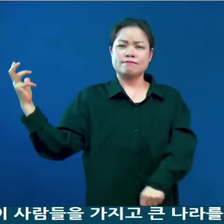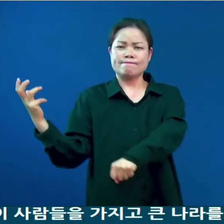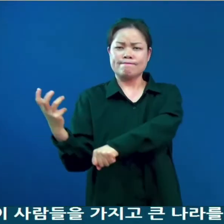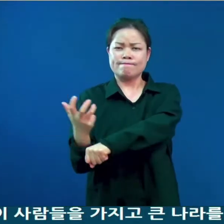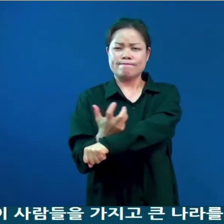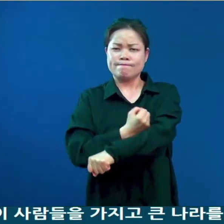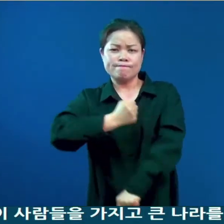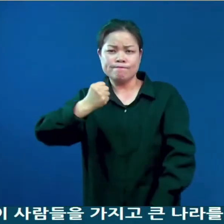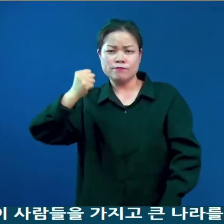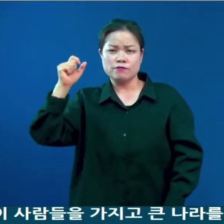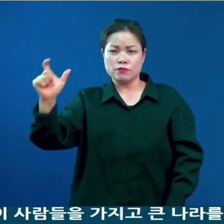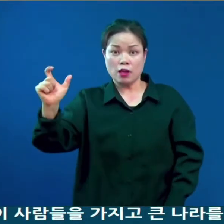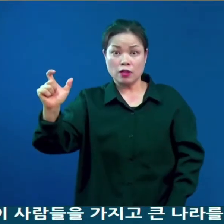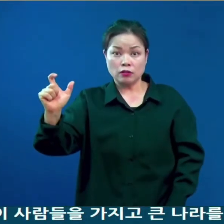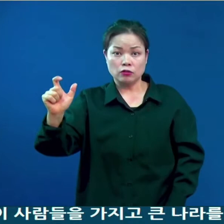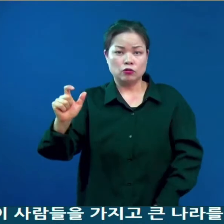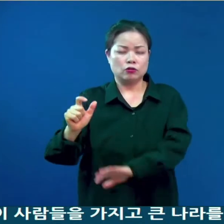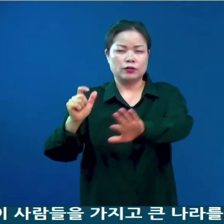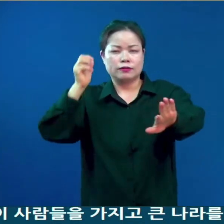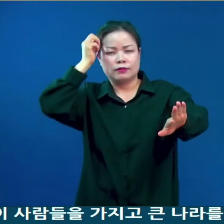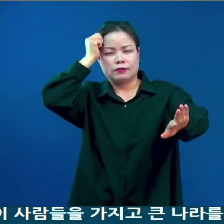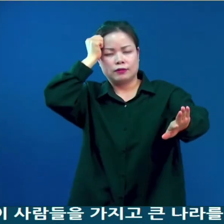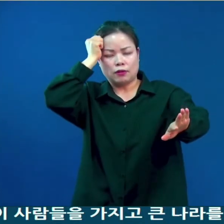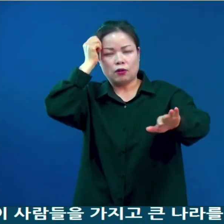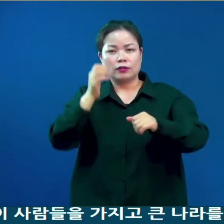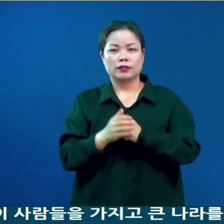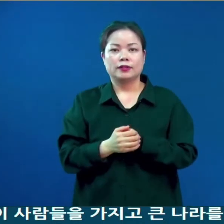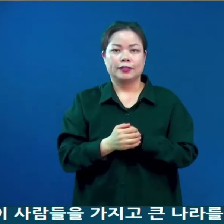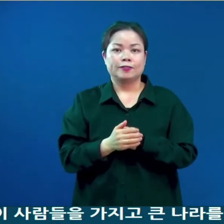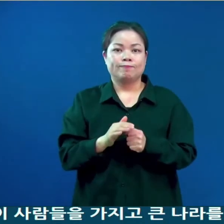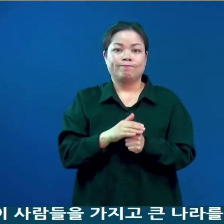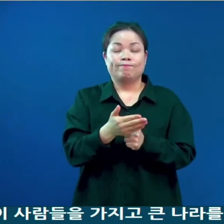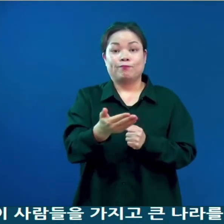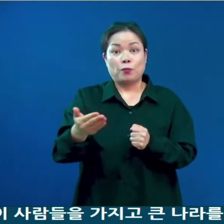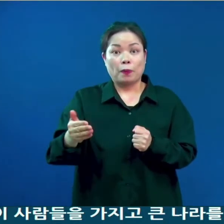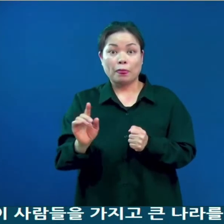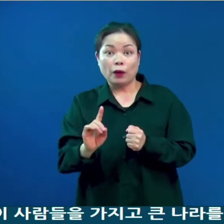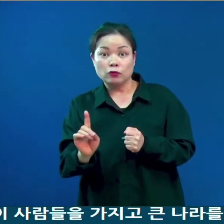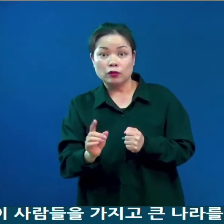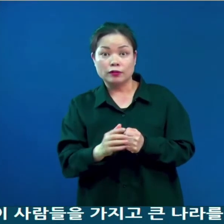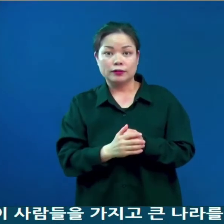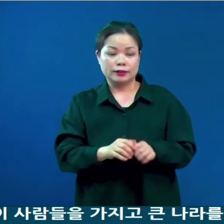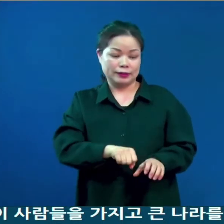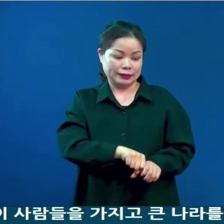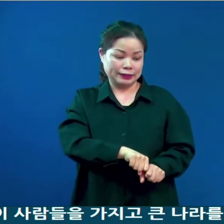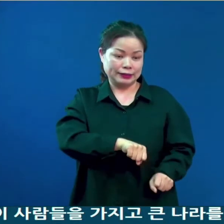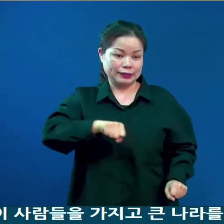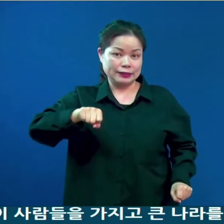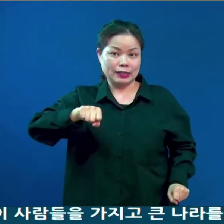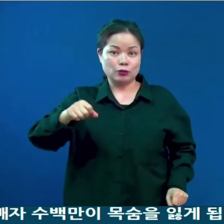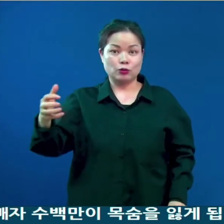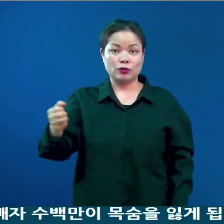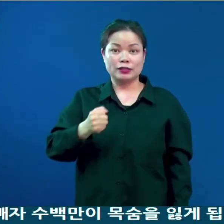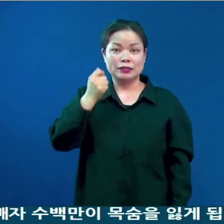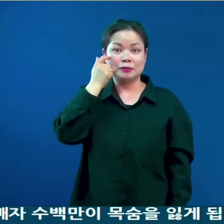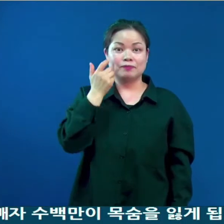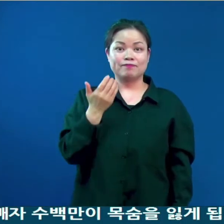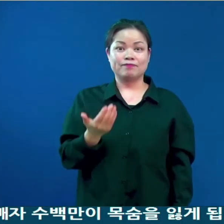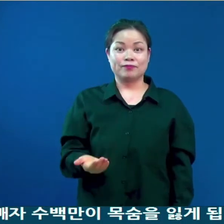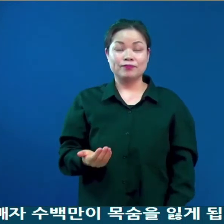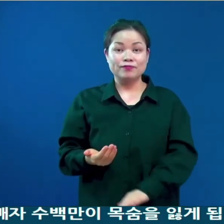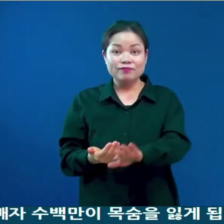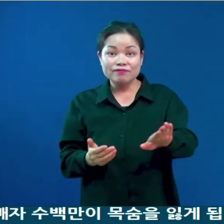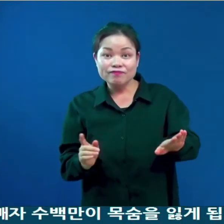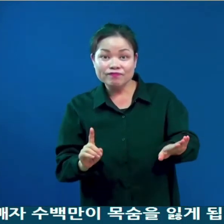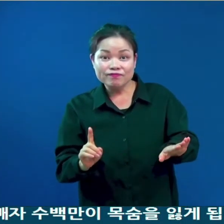것을 우리는 분명히 기억해야 합니다. 사랑하는 성도 여러분, 여러분들은 어떤 칼을 가지고 계십니까?